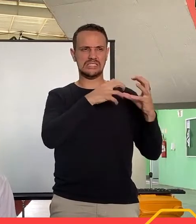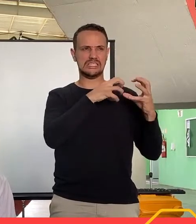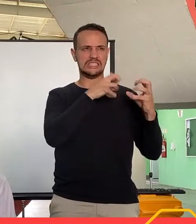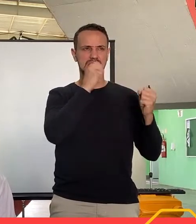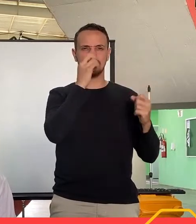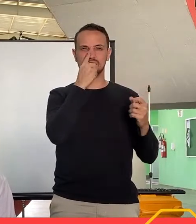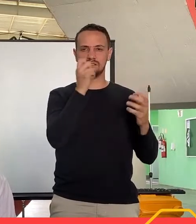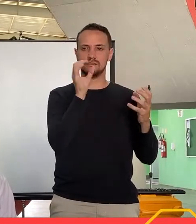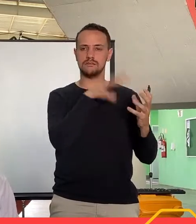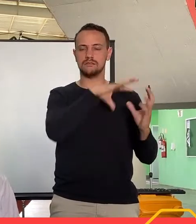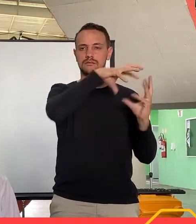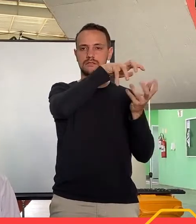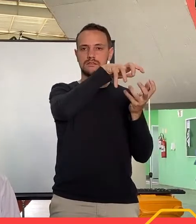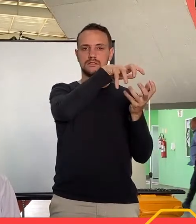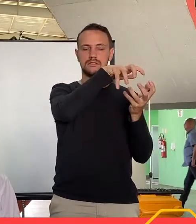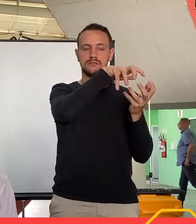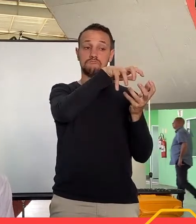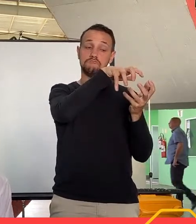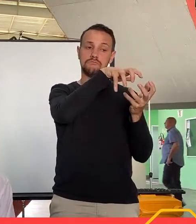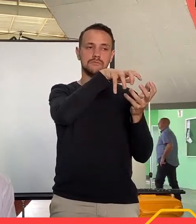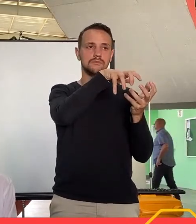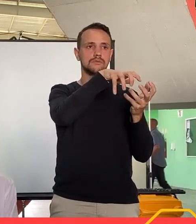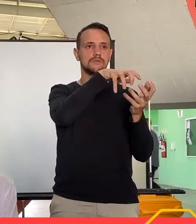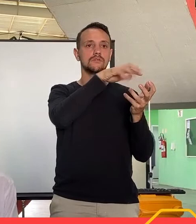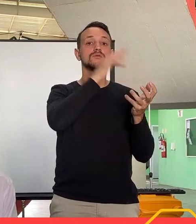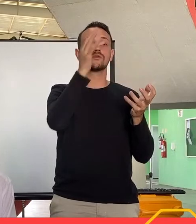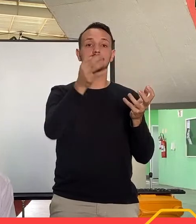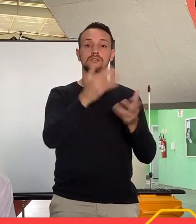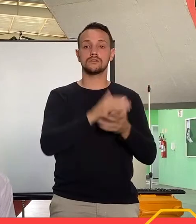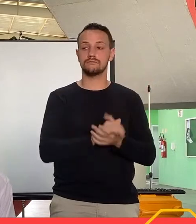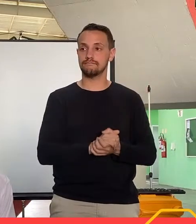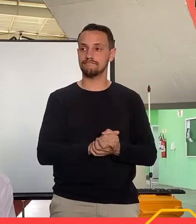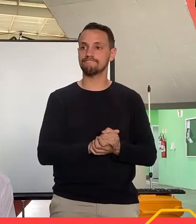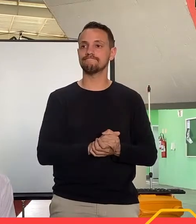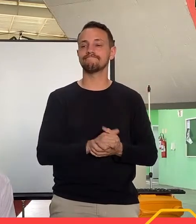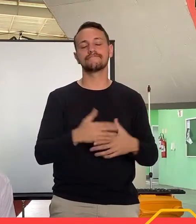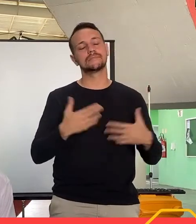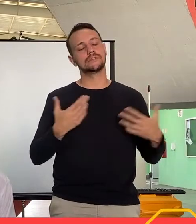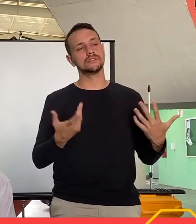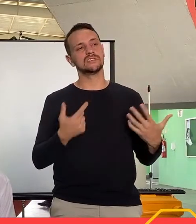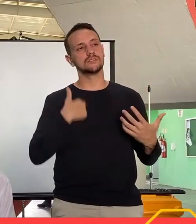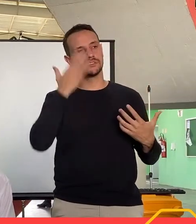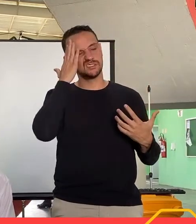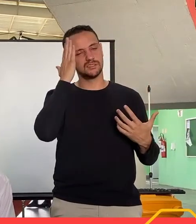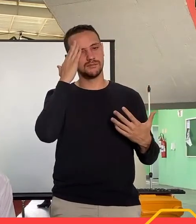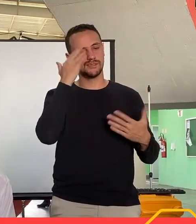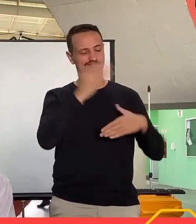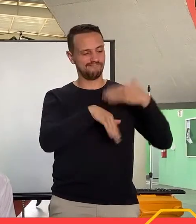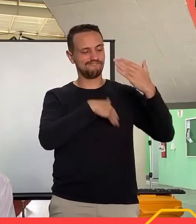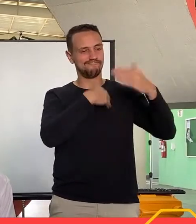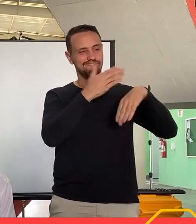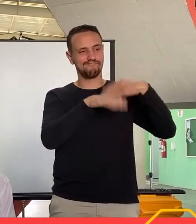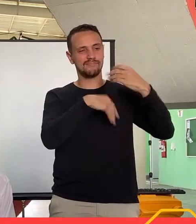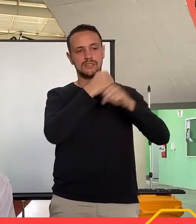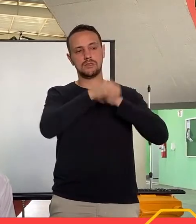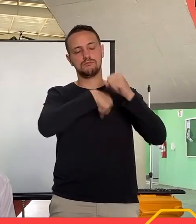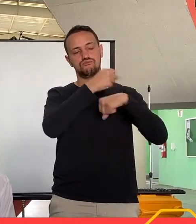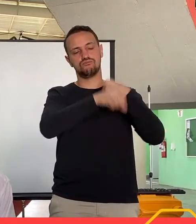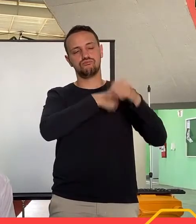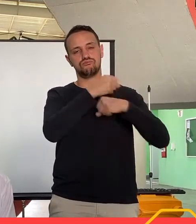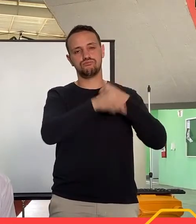O que isso vai resultar? Então, esse capítulo é um capítulo longo, é um capítulo